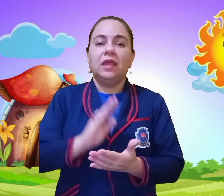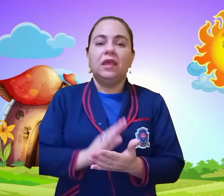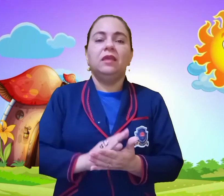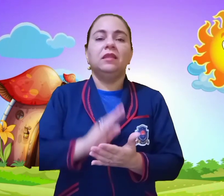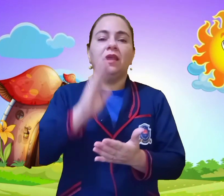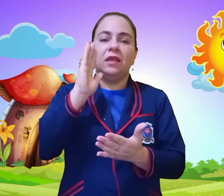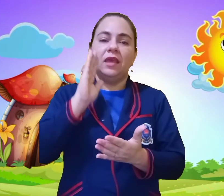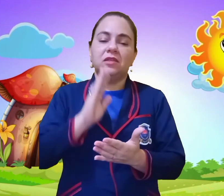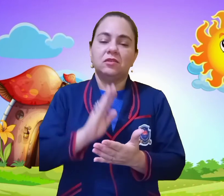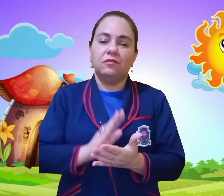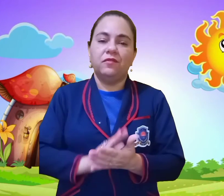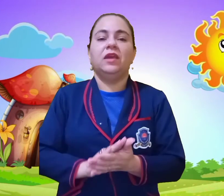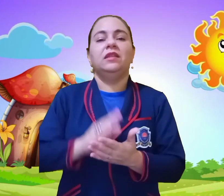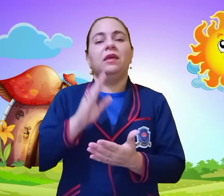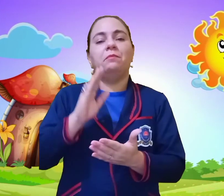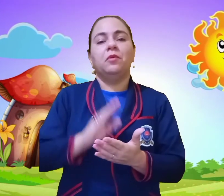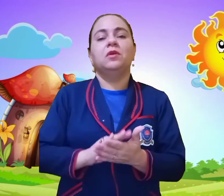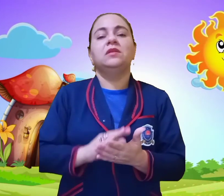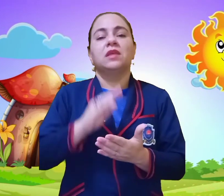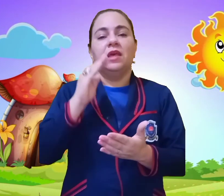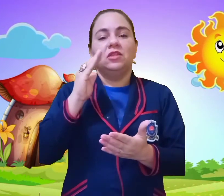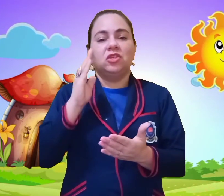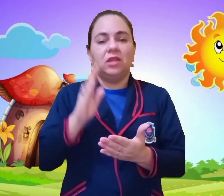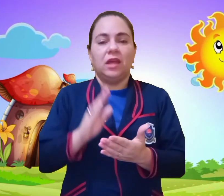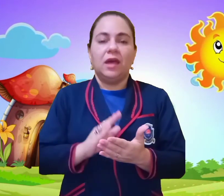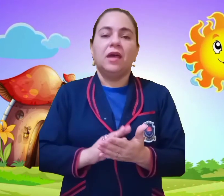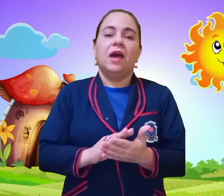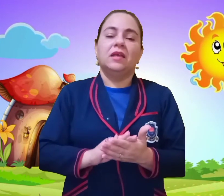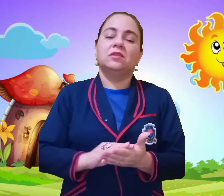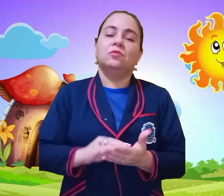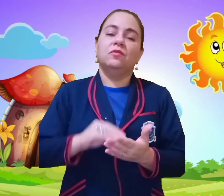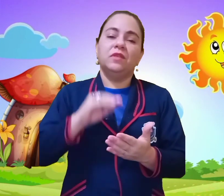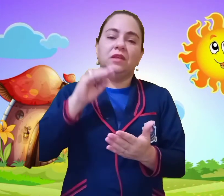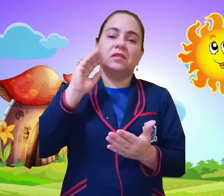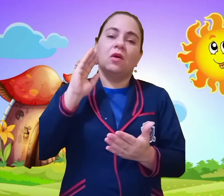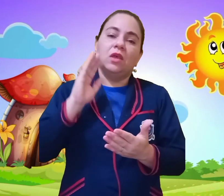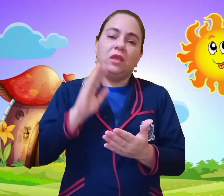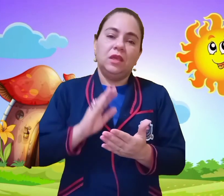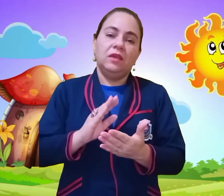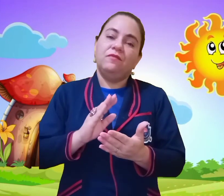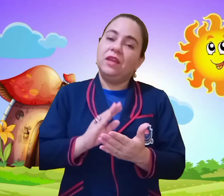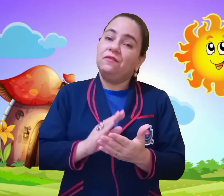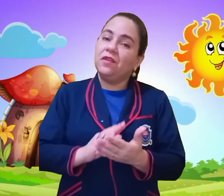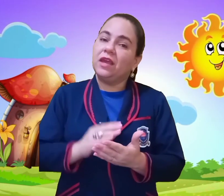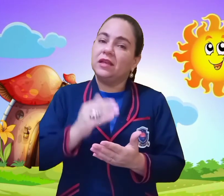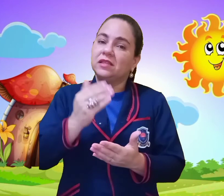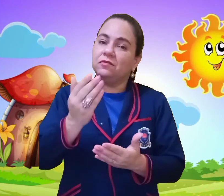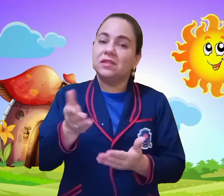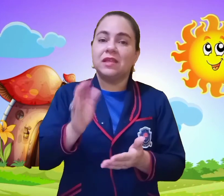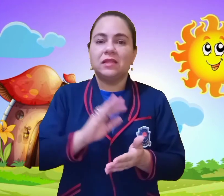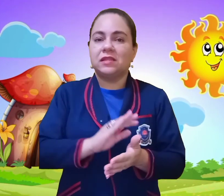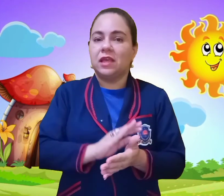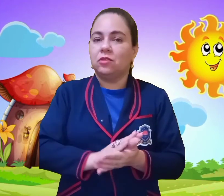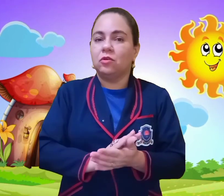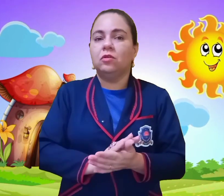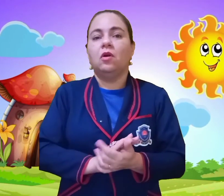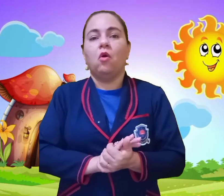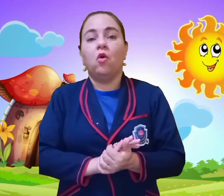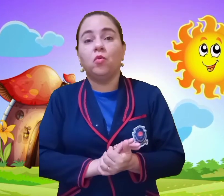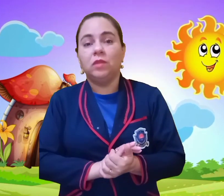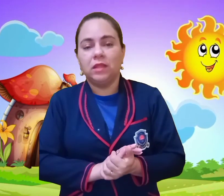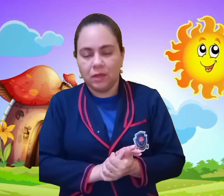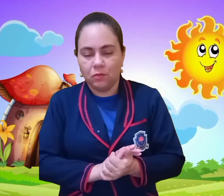que vocês também, tá? Então, acompanhe a aula direitinho, procurem resolver. Não deixe só para